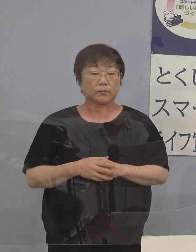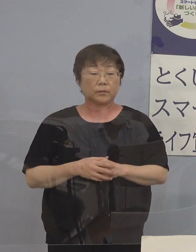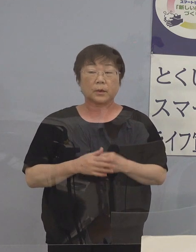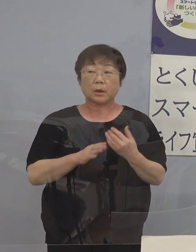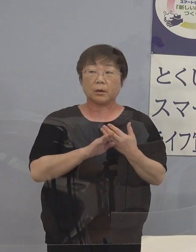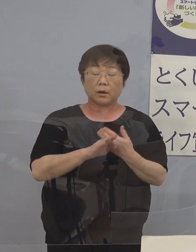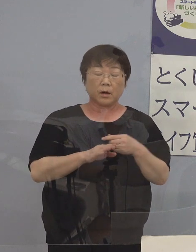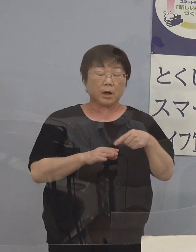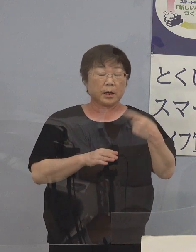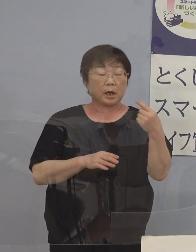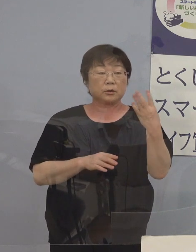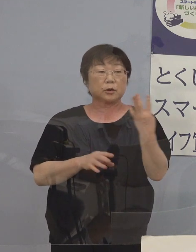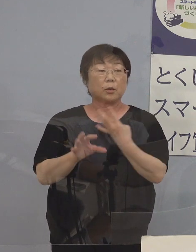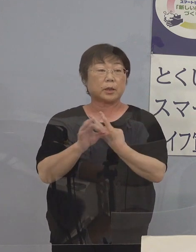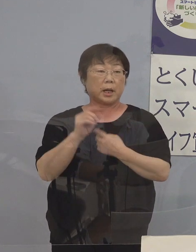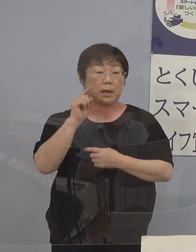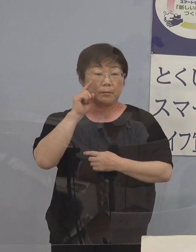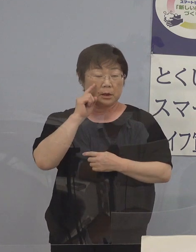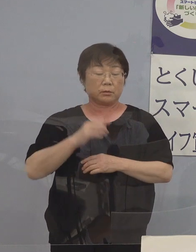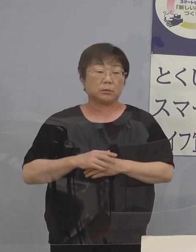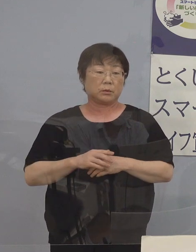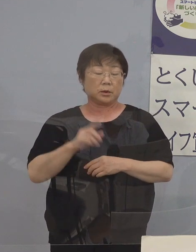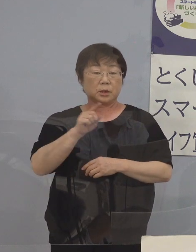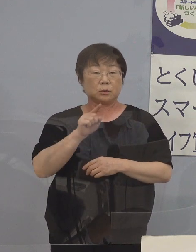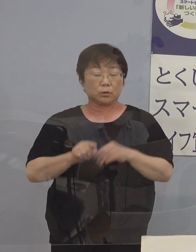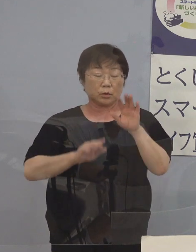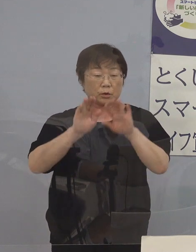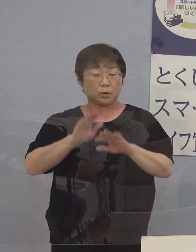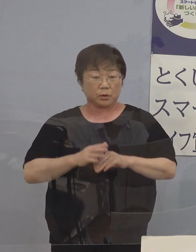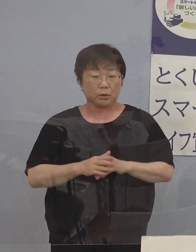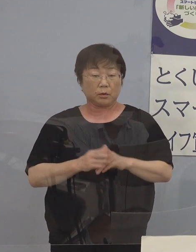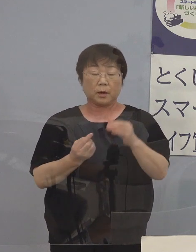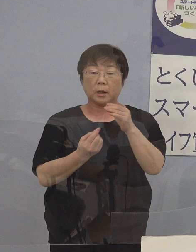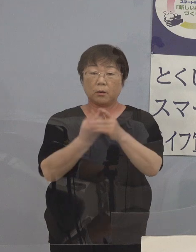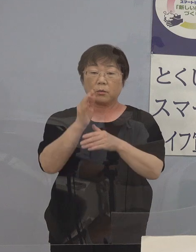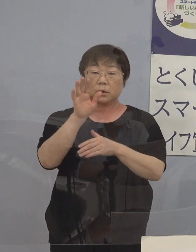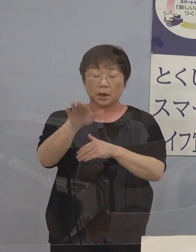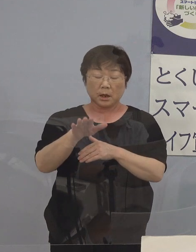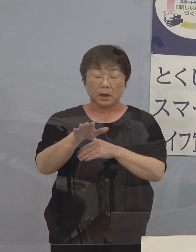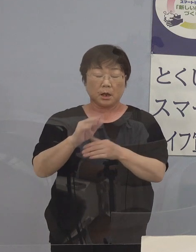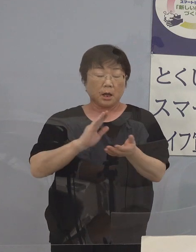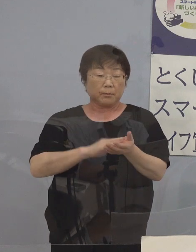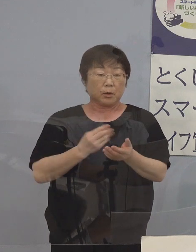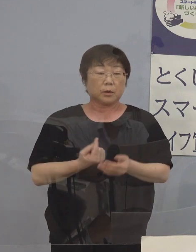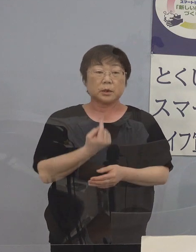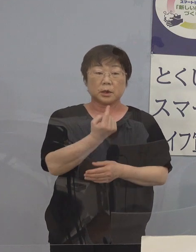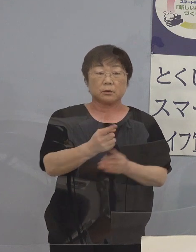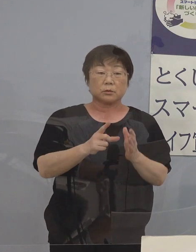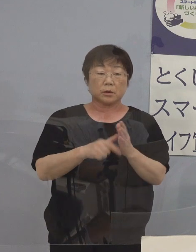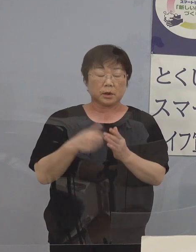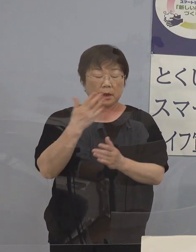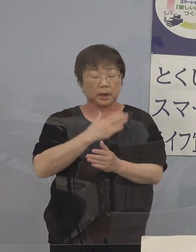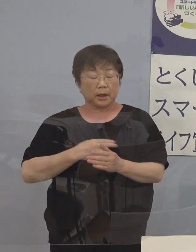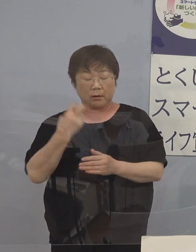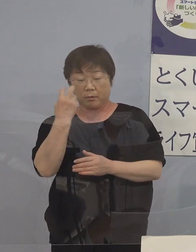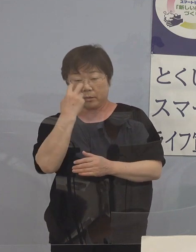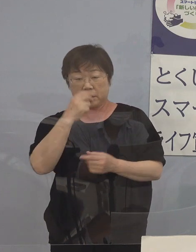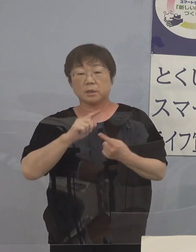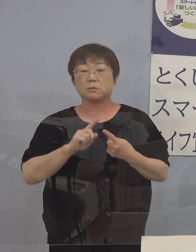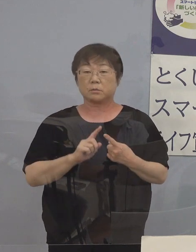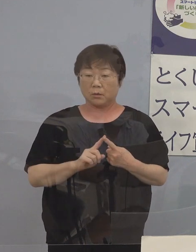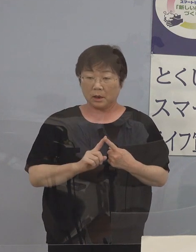あと、その140例目なんですけど、症状が出てから、例えばその毎回病院に行くときに健康チェックをすると